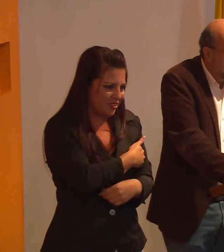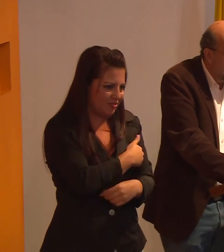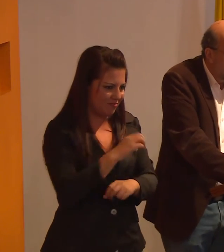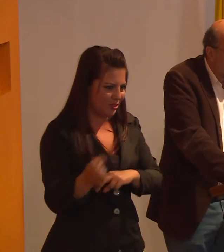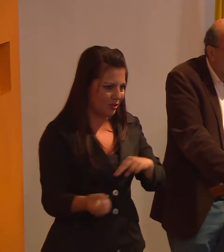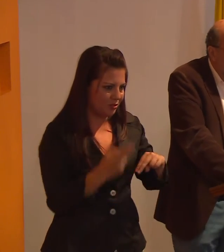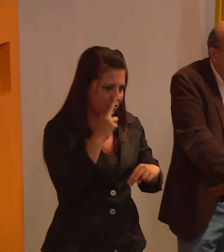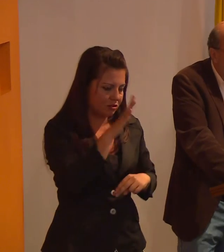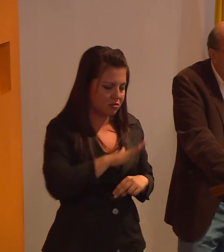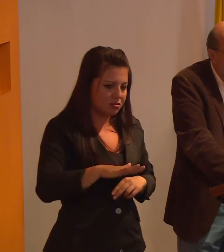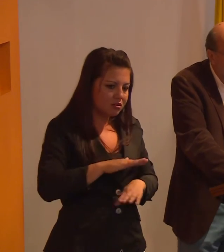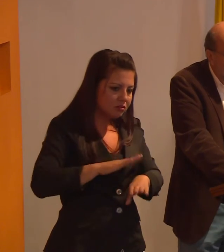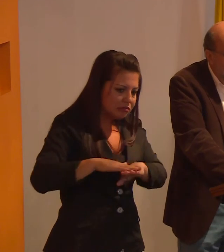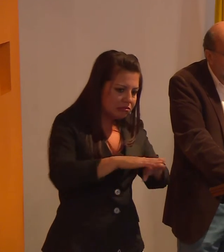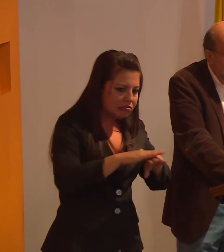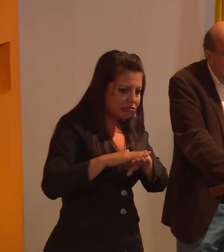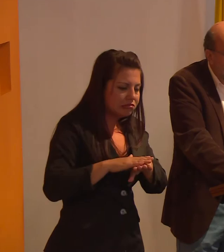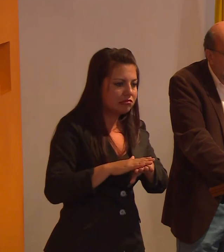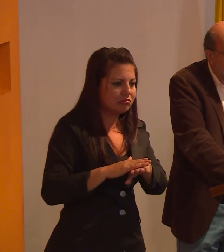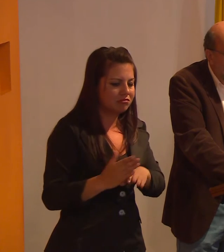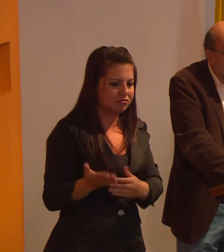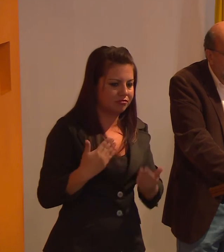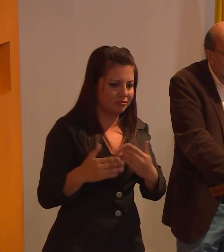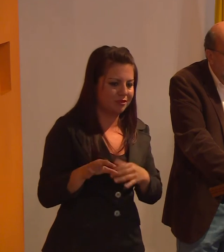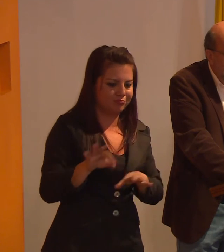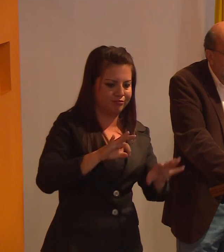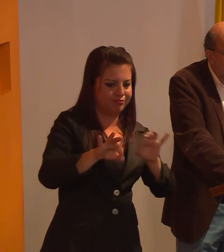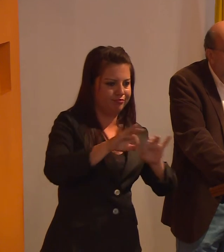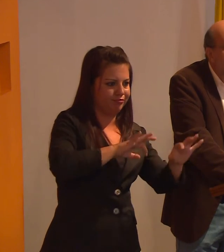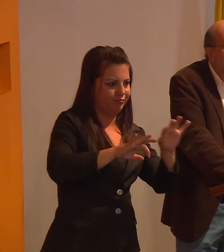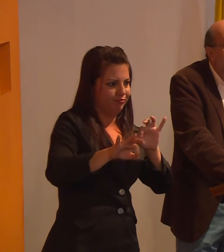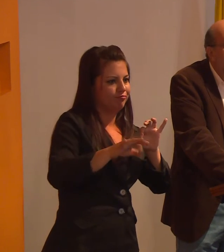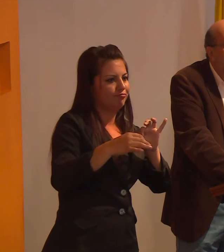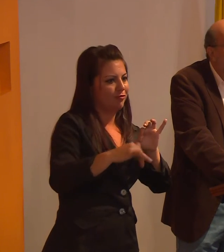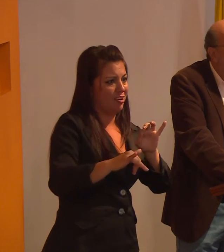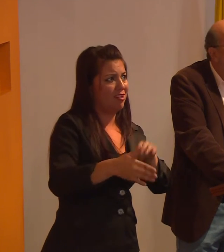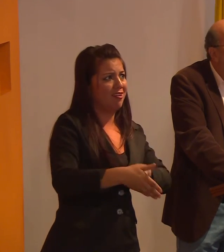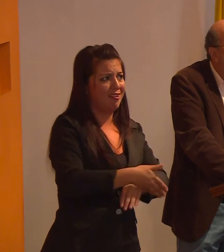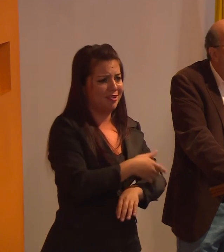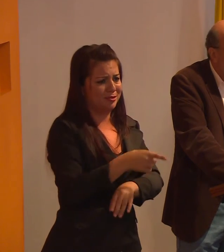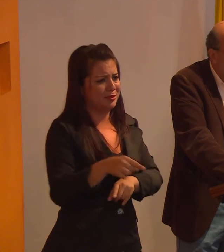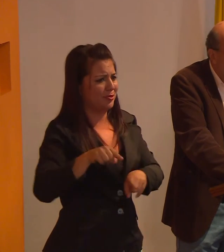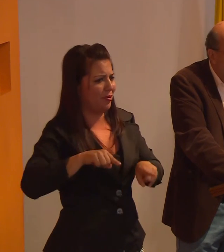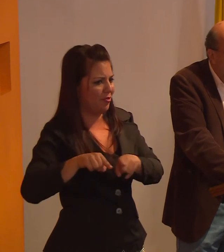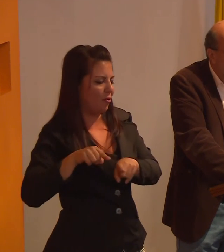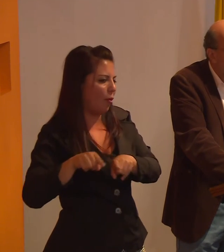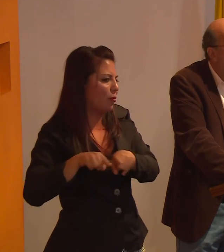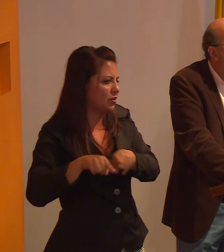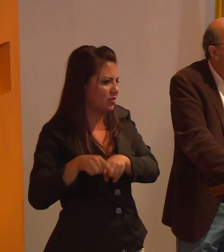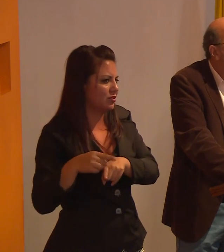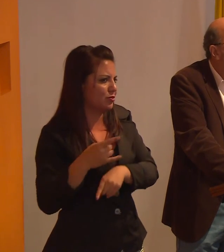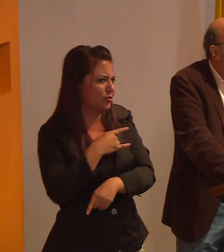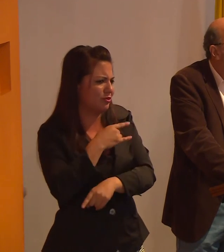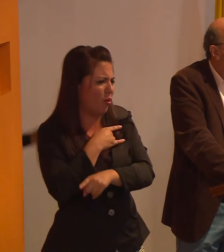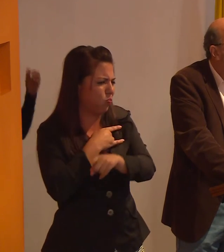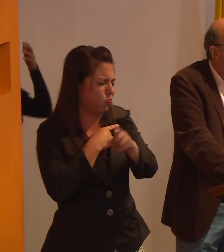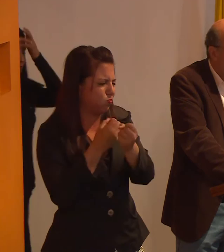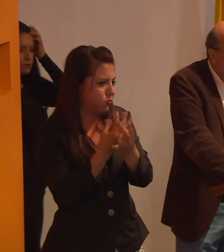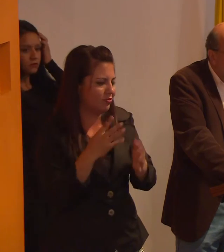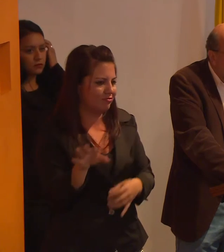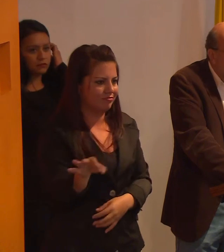cual fue clasificada después de competir con un importante número de